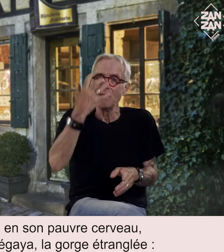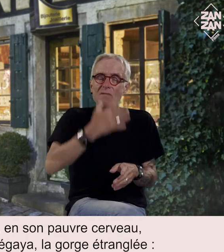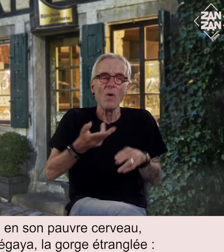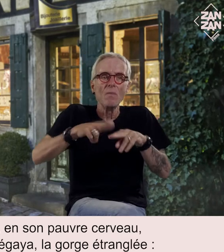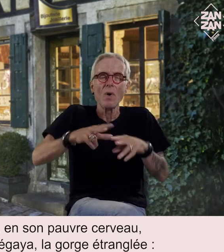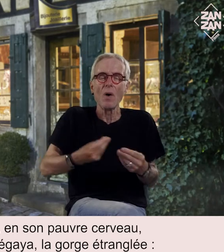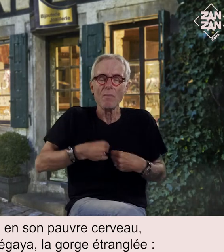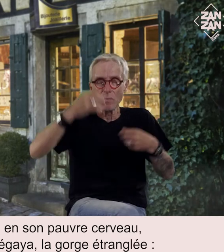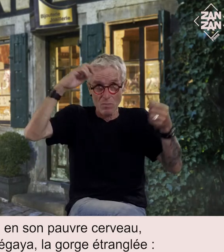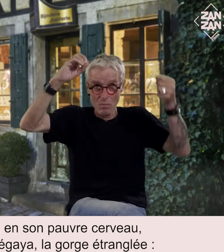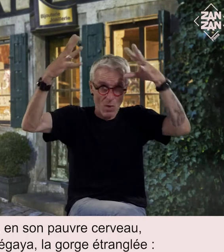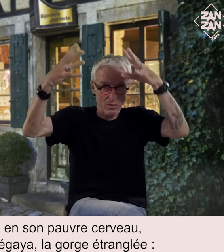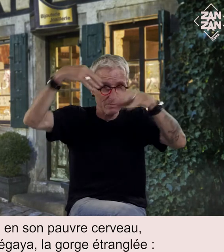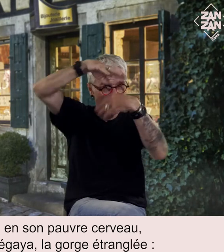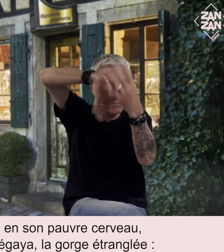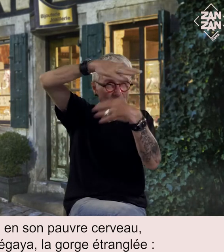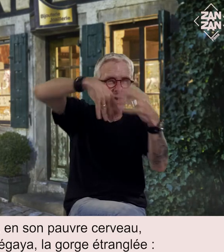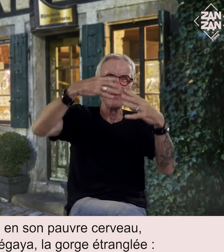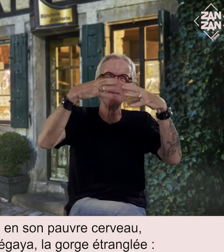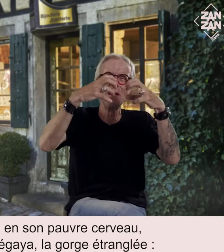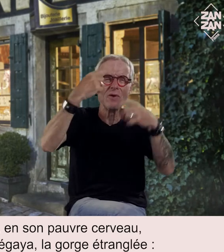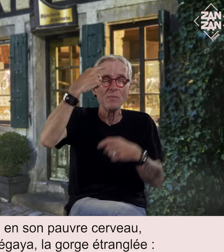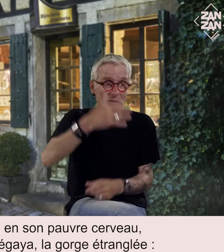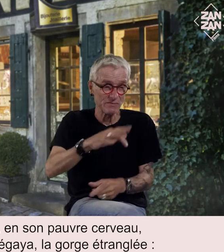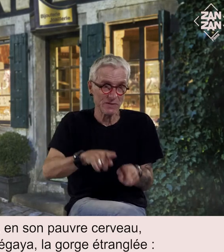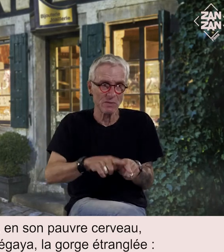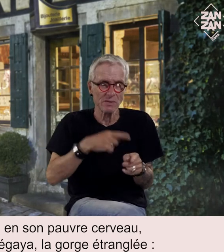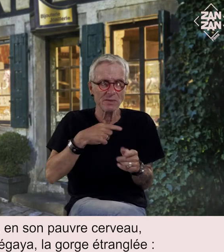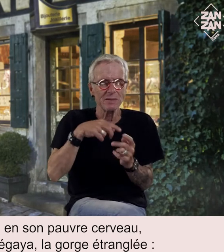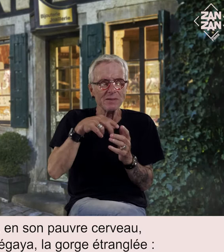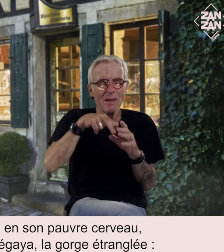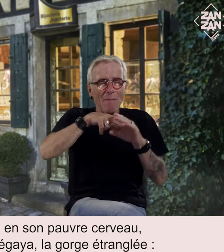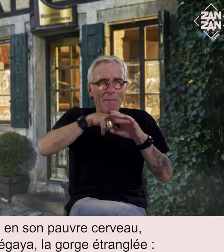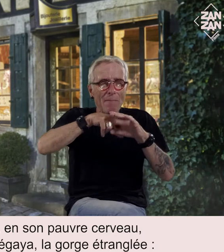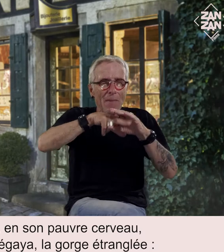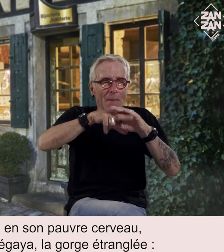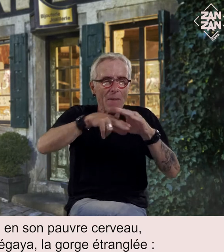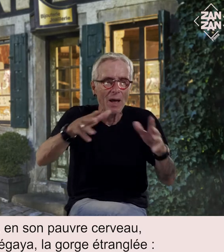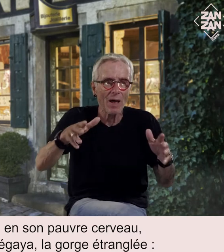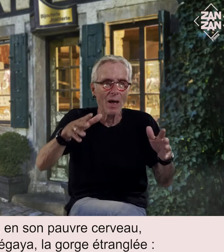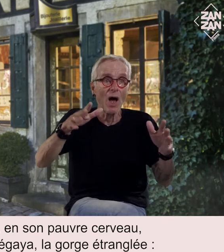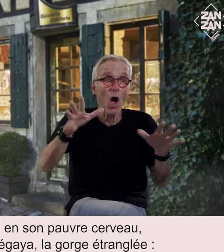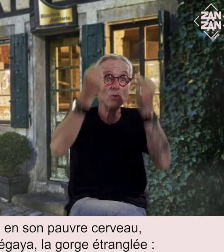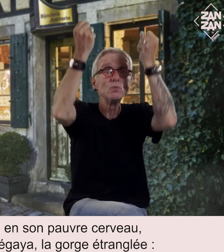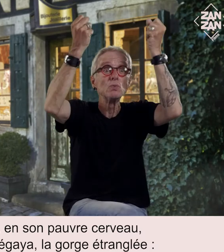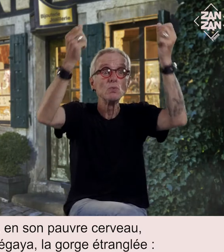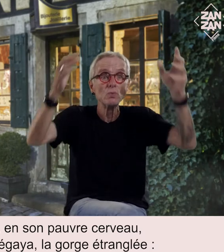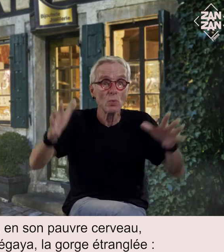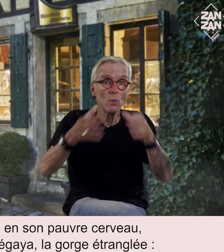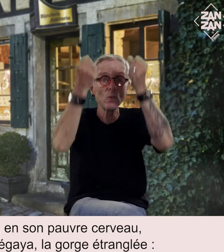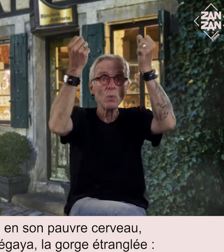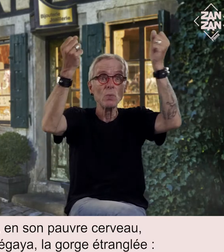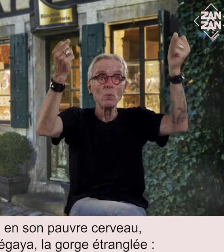mort se mêlait en son pauvre cerveau à la pensée de son fils. Et elle bégaya, la gorge étranglée. « Au secours ! Au